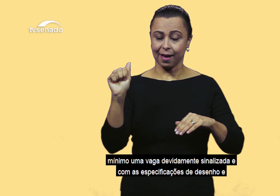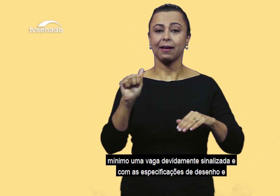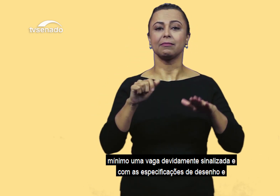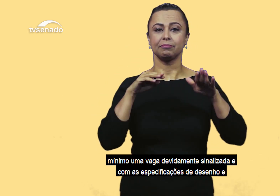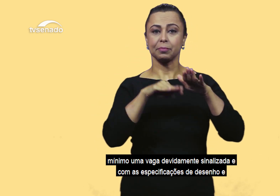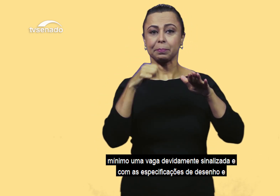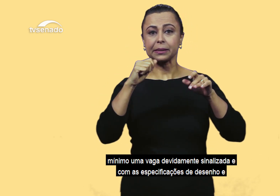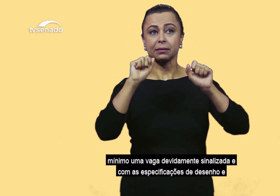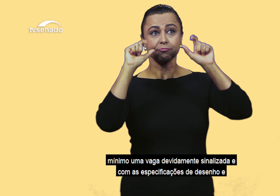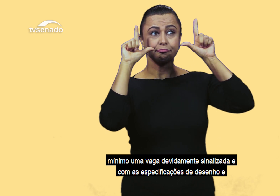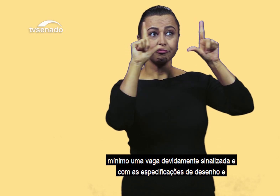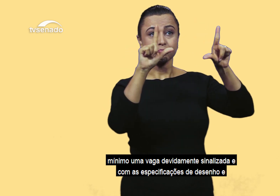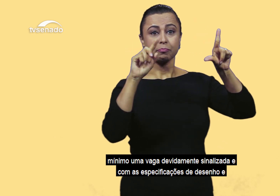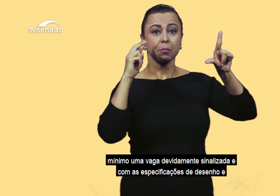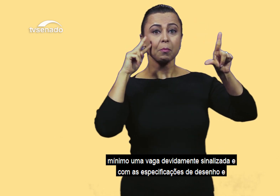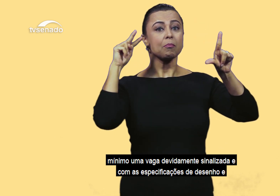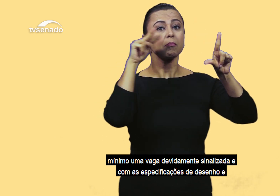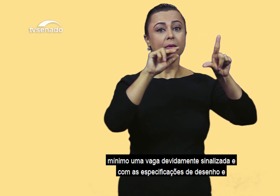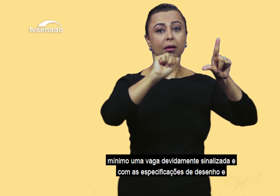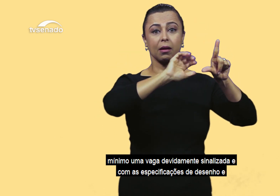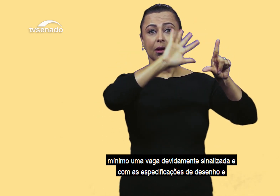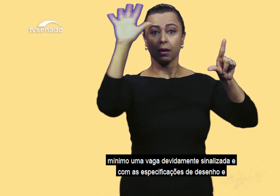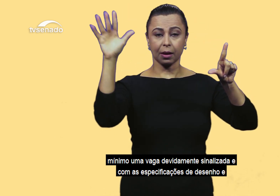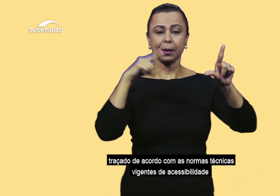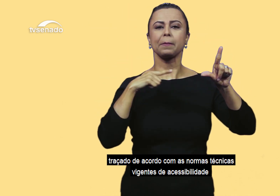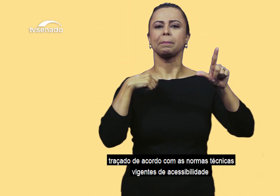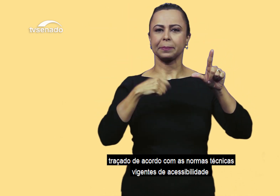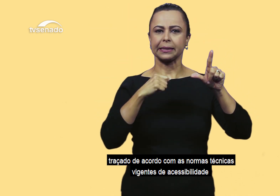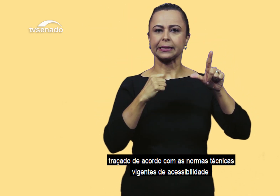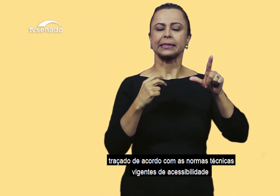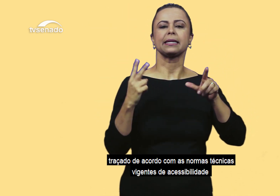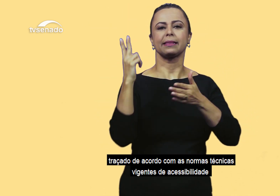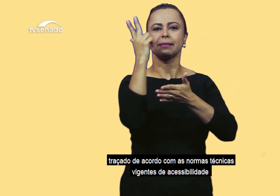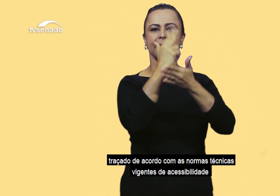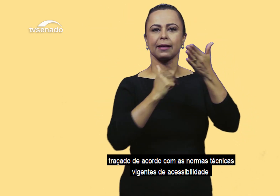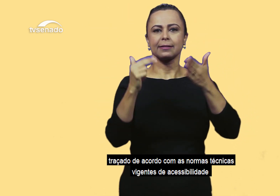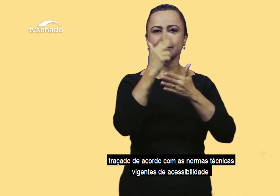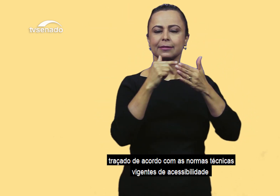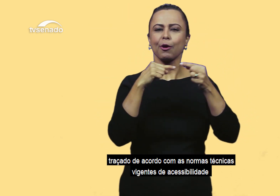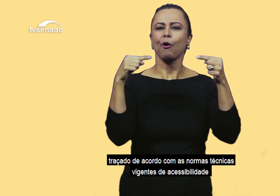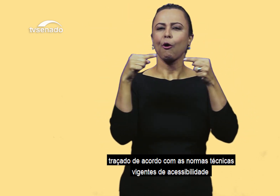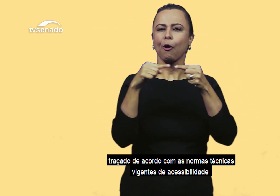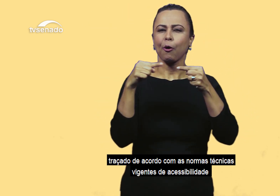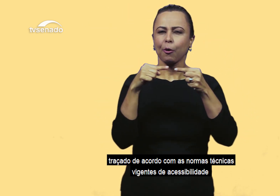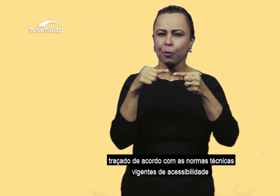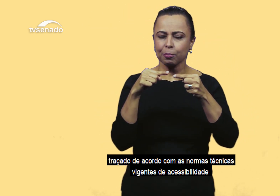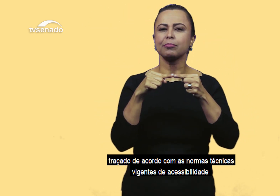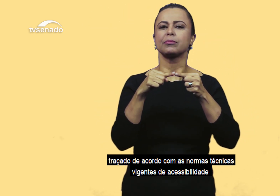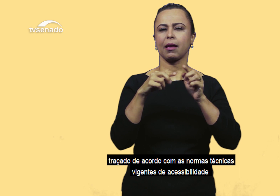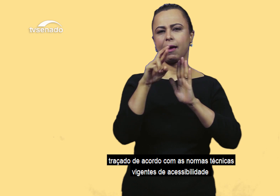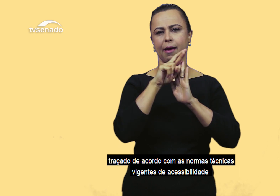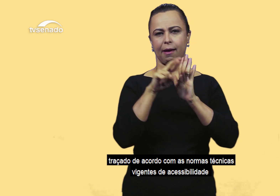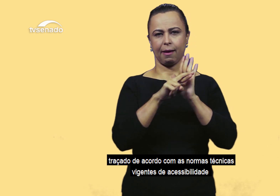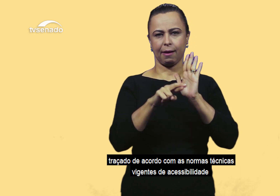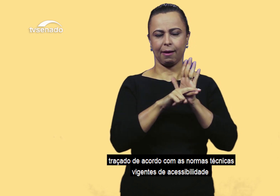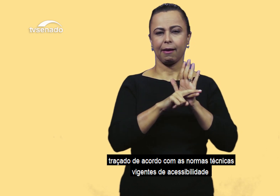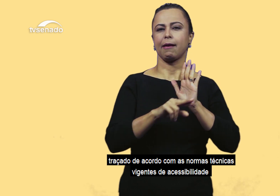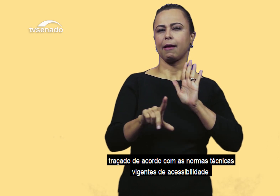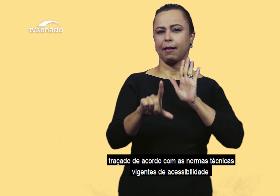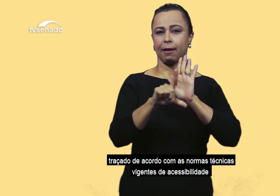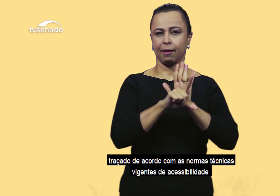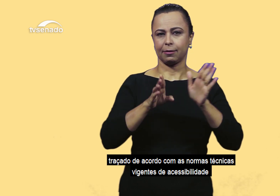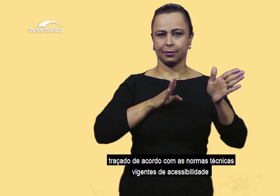sinalizada e com as especificações de desenho e traçado de acordo com as normas técnicas vigentes de